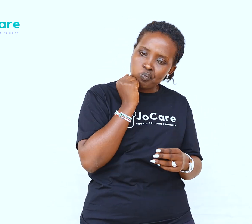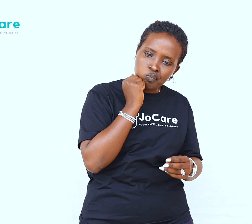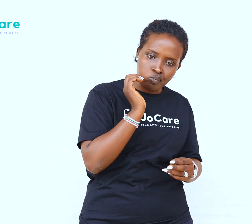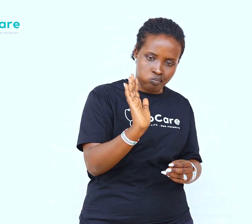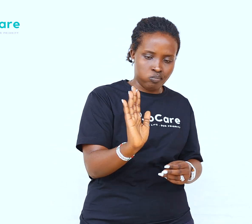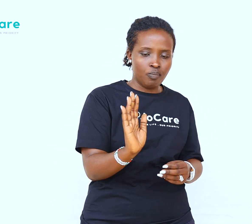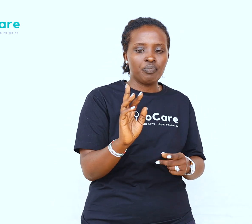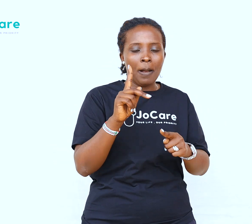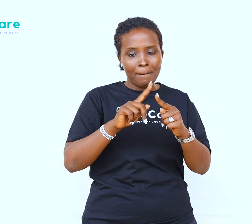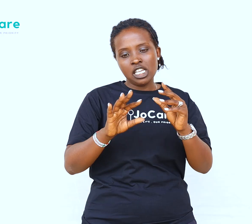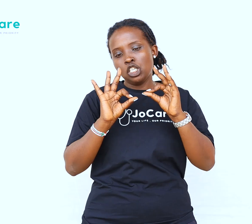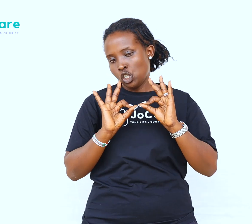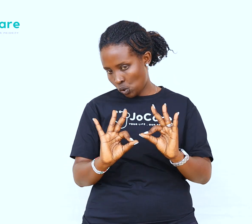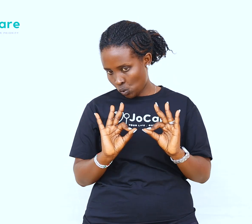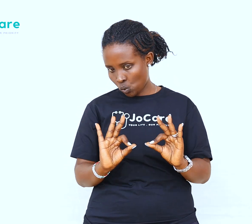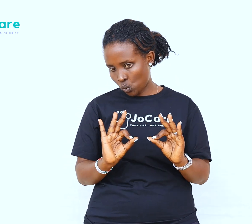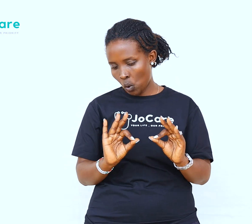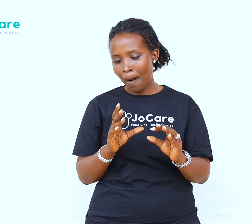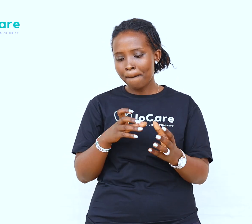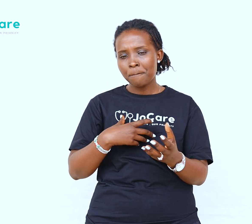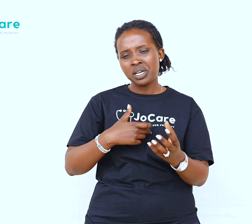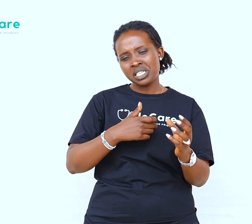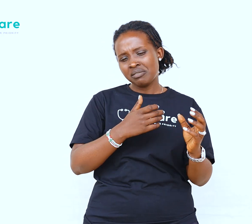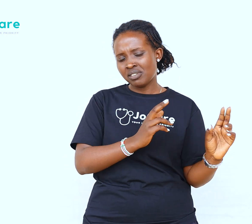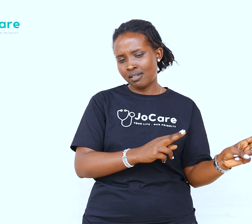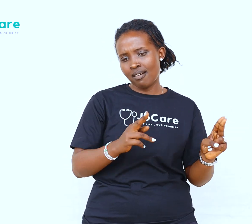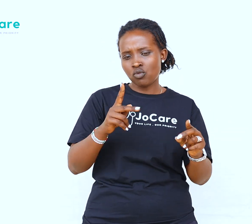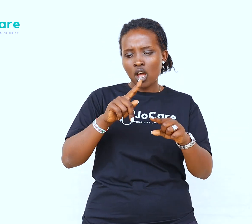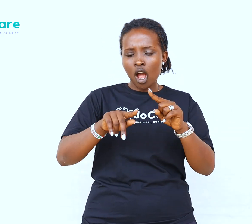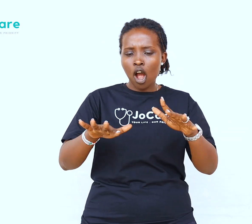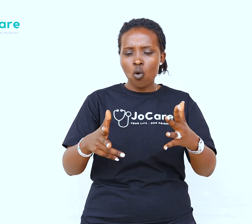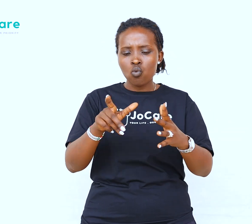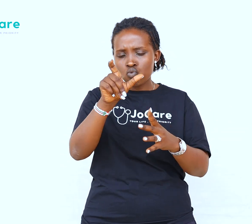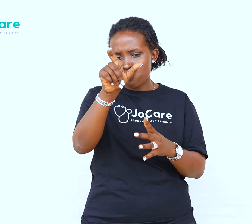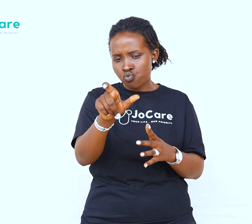rero isuku muri rusange, isuku ni uburyo umuntu